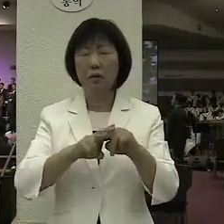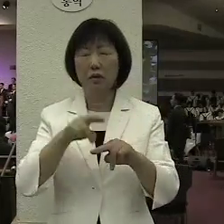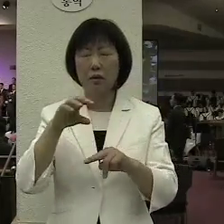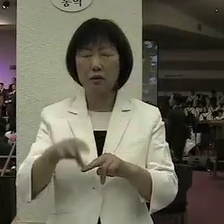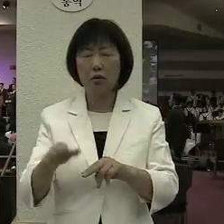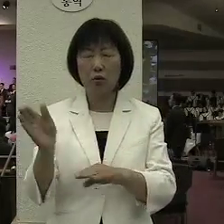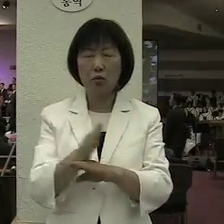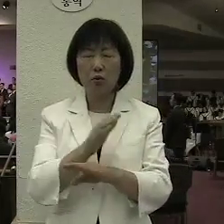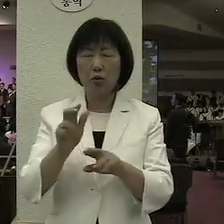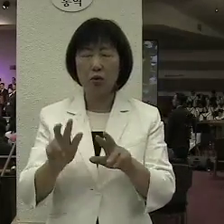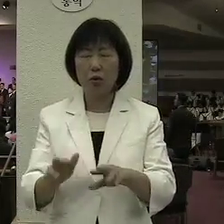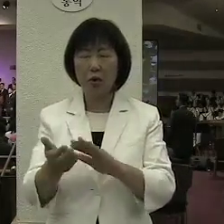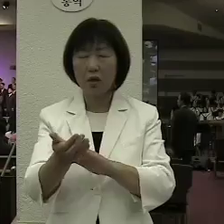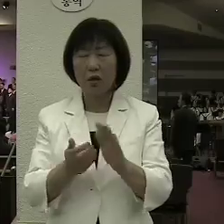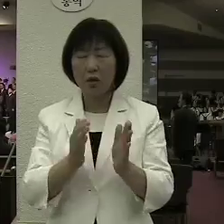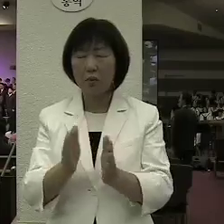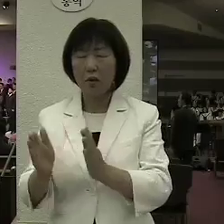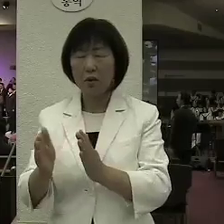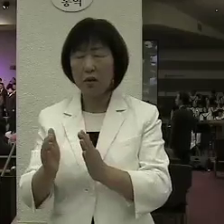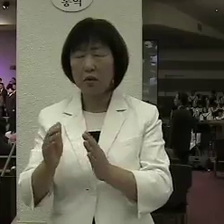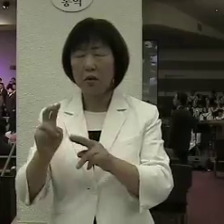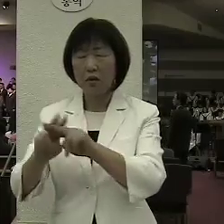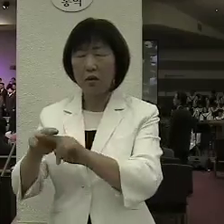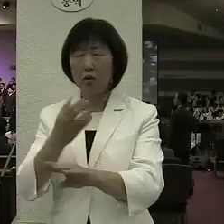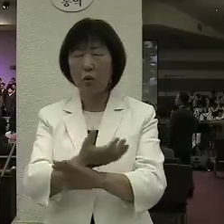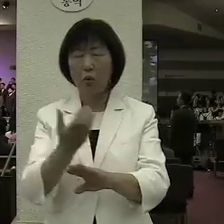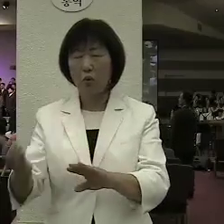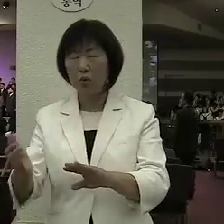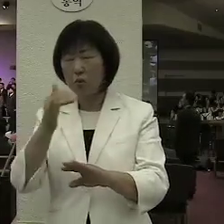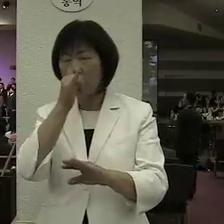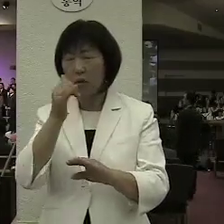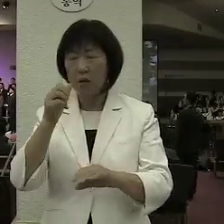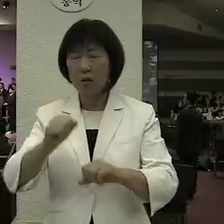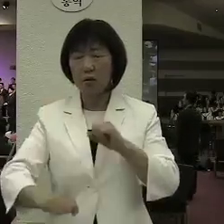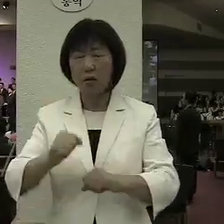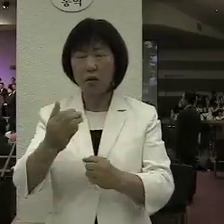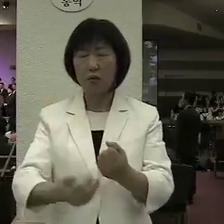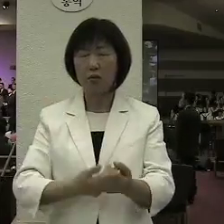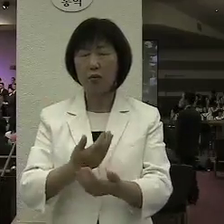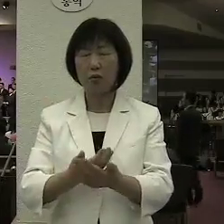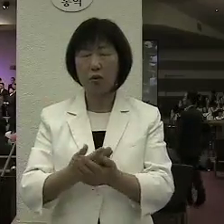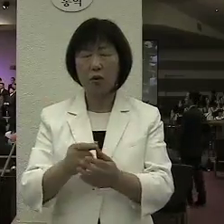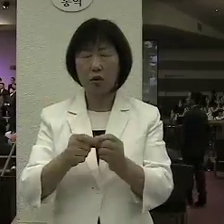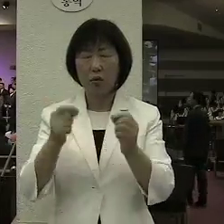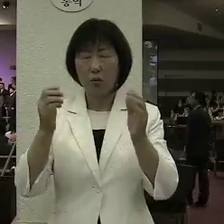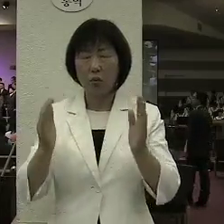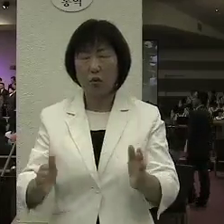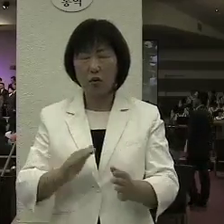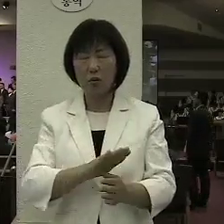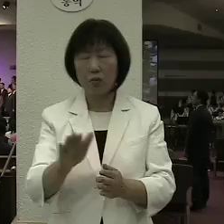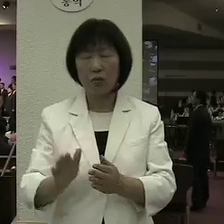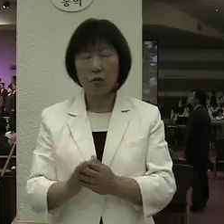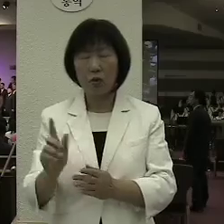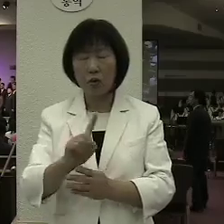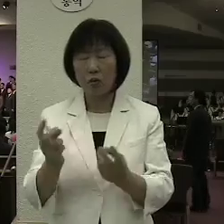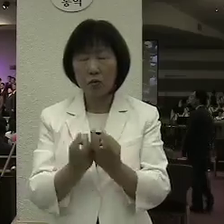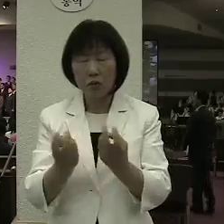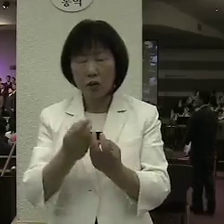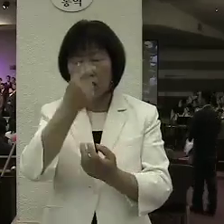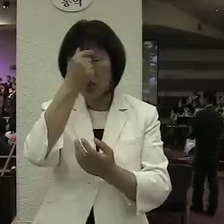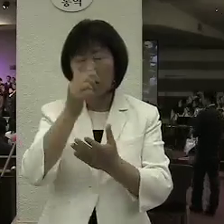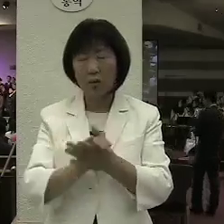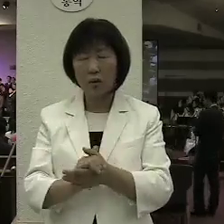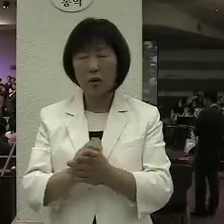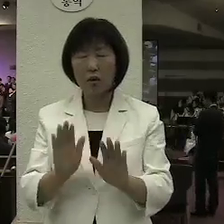어린 양, 우리를 위하여 그 책을 열으실 수 있는 합당하신 주님이 되셨사오니 우리 부활하신 주님